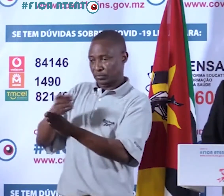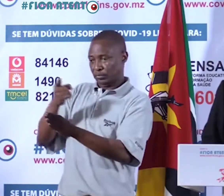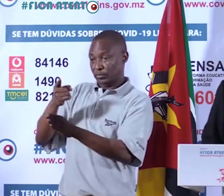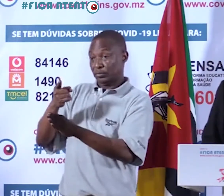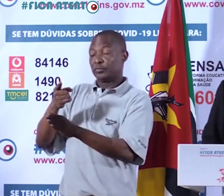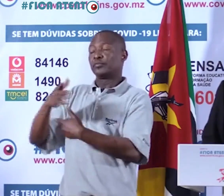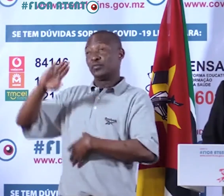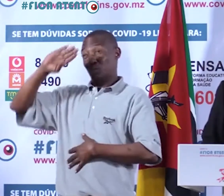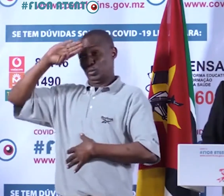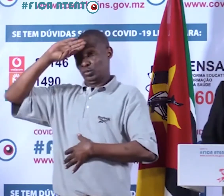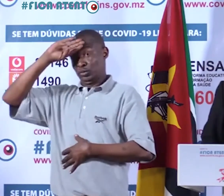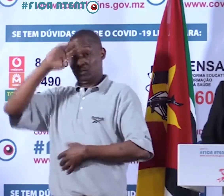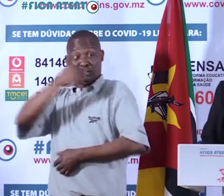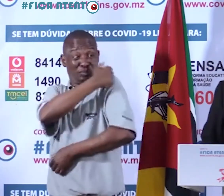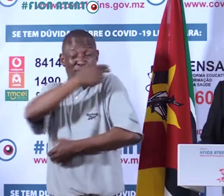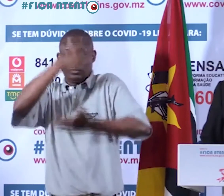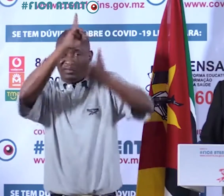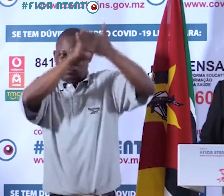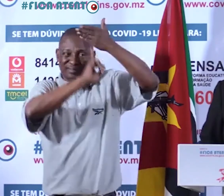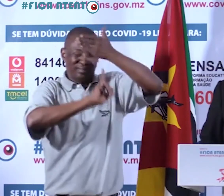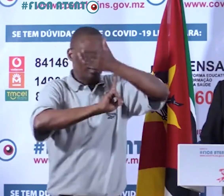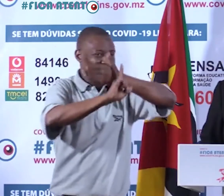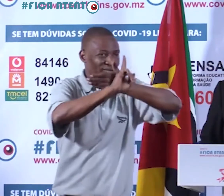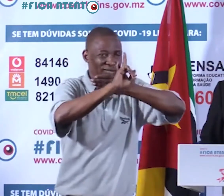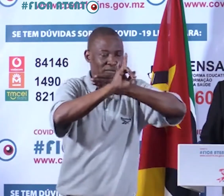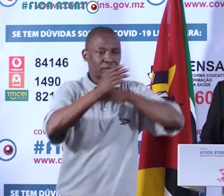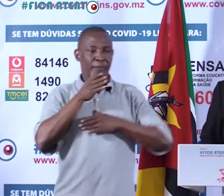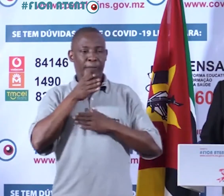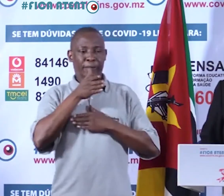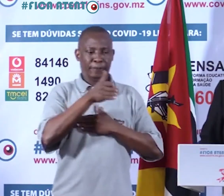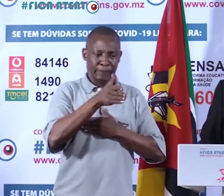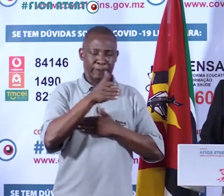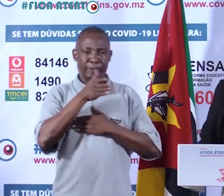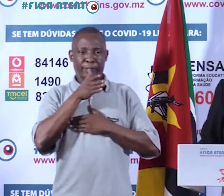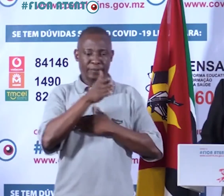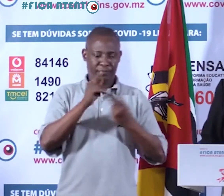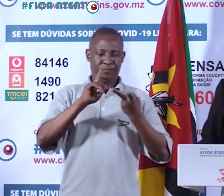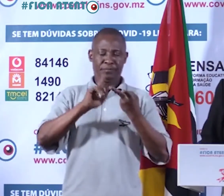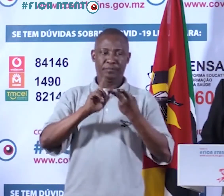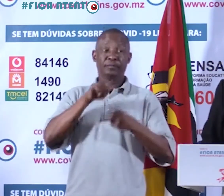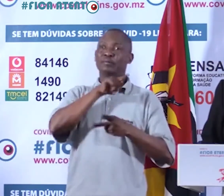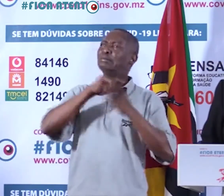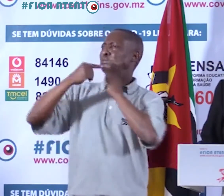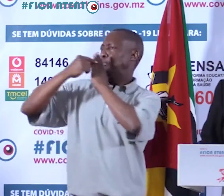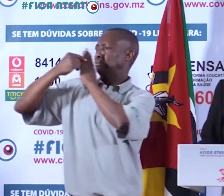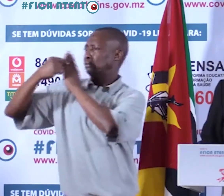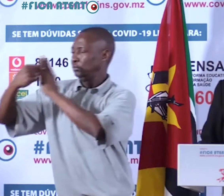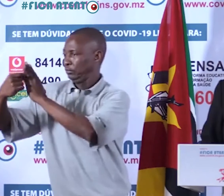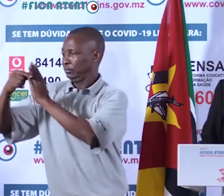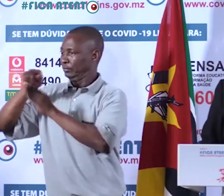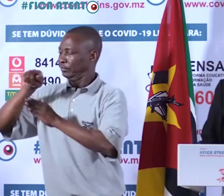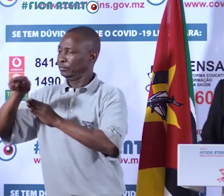de cuidados de saúde e seguimento das pessoas que têm uma infecção de Covid-19 ou que